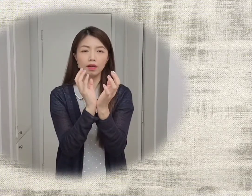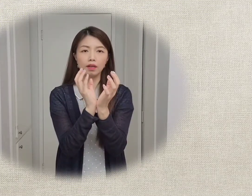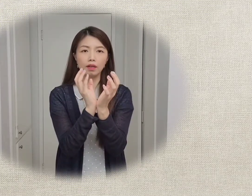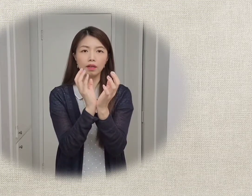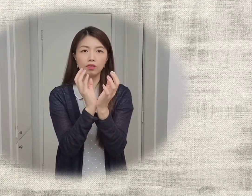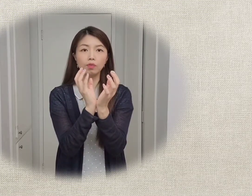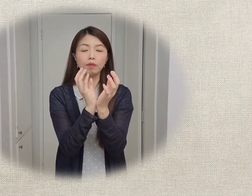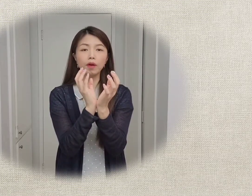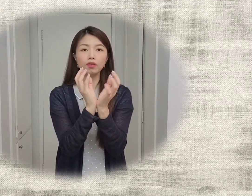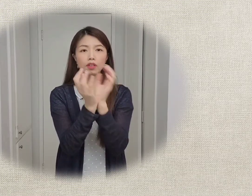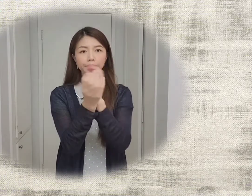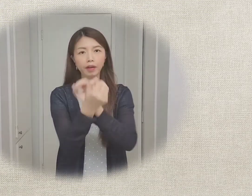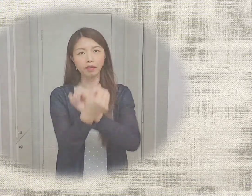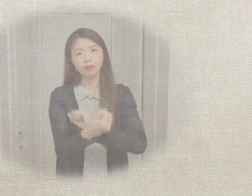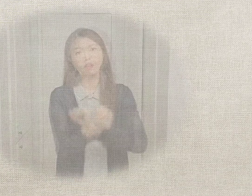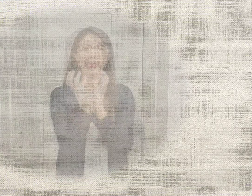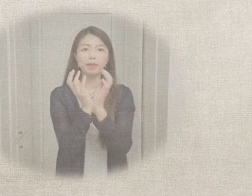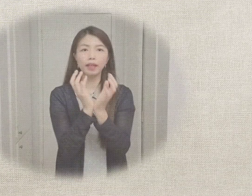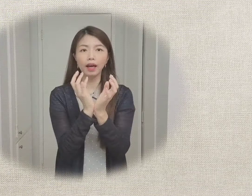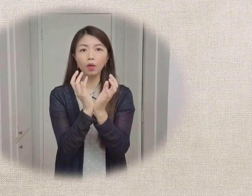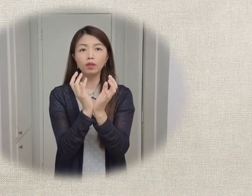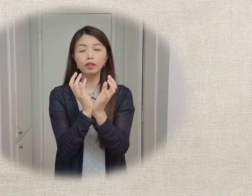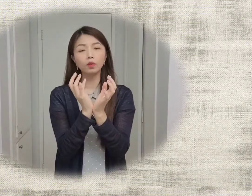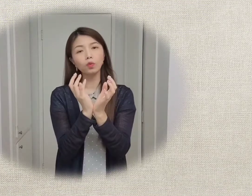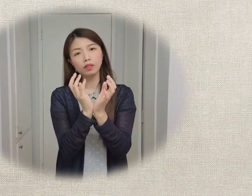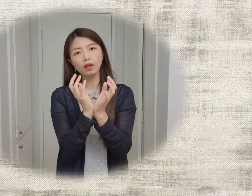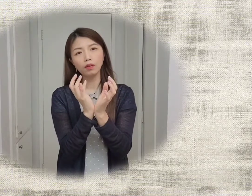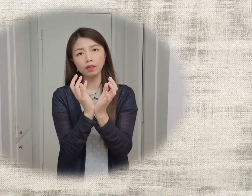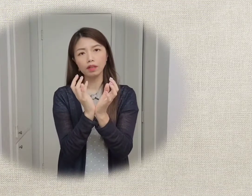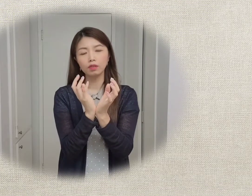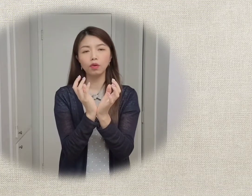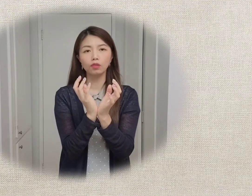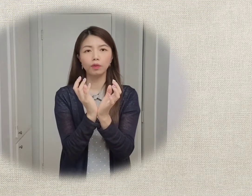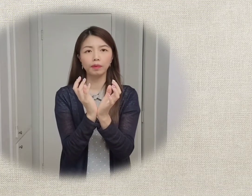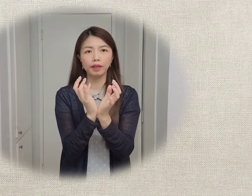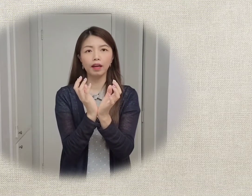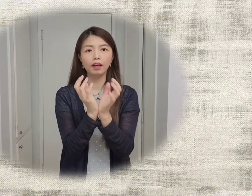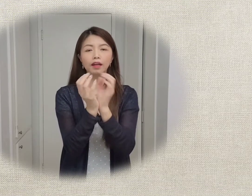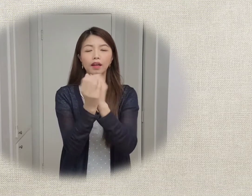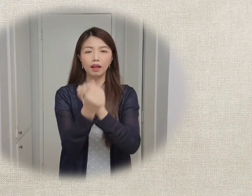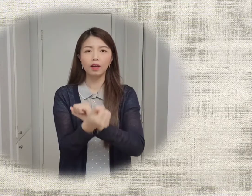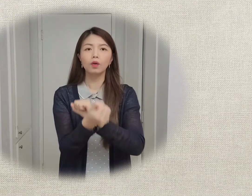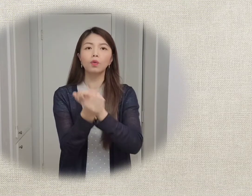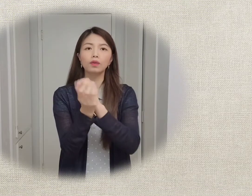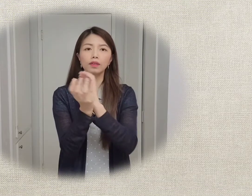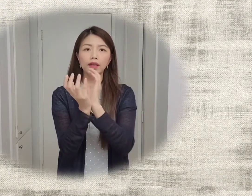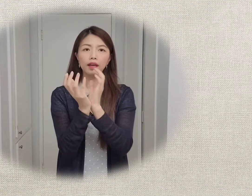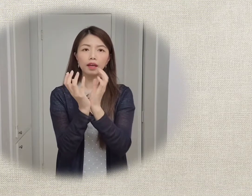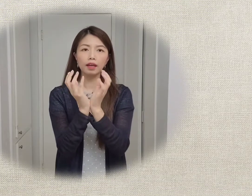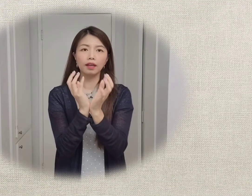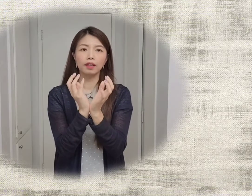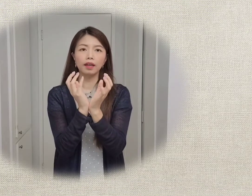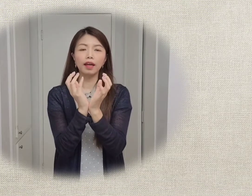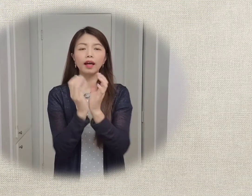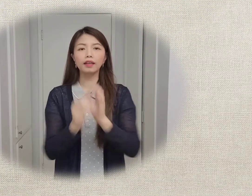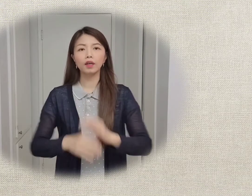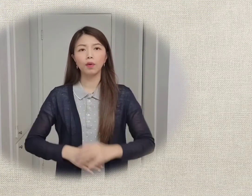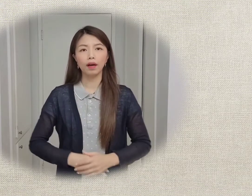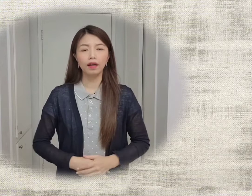이렇게 주먹을 펴주시면 꽃이 피다 혹은 꽃이라고 하는 뜻의 수어도 됩니다.